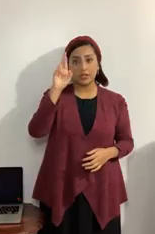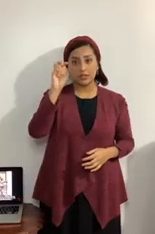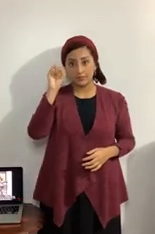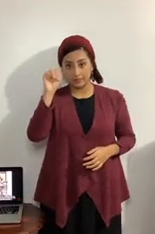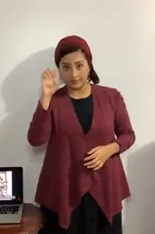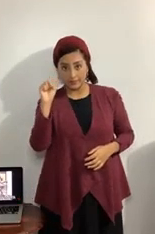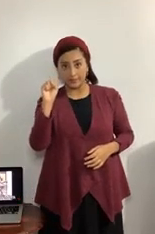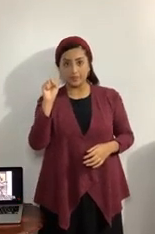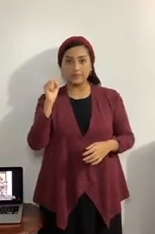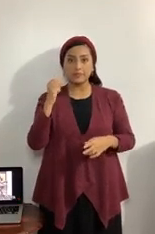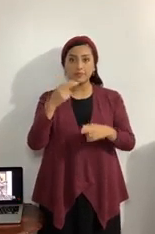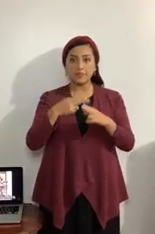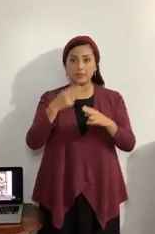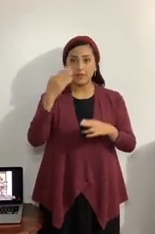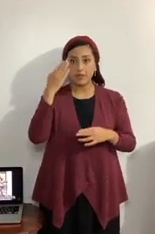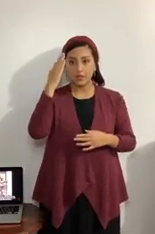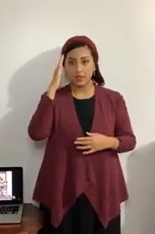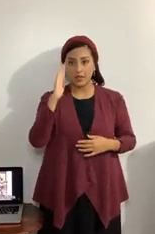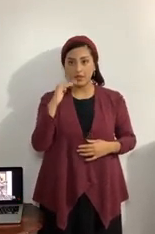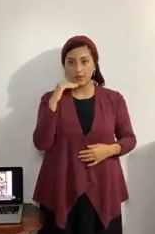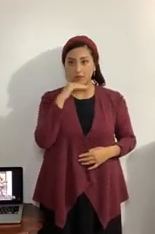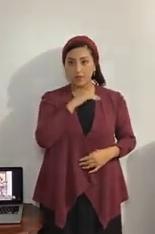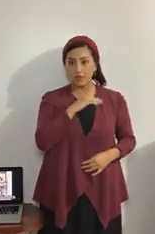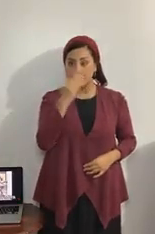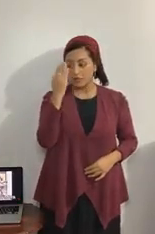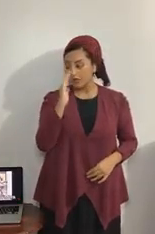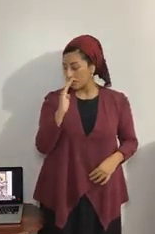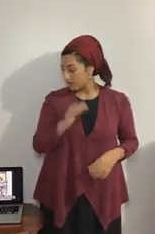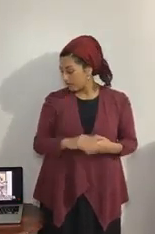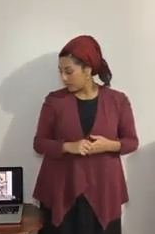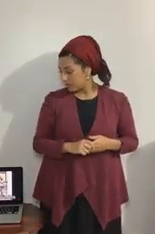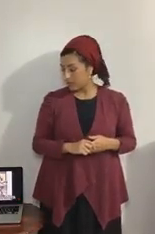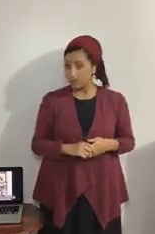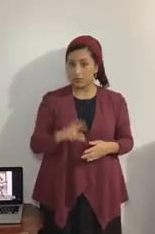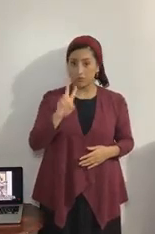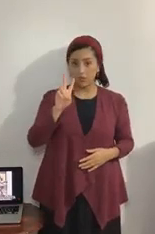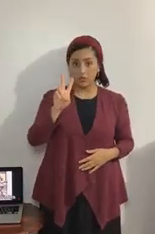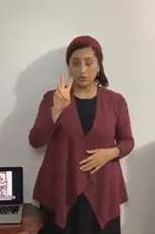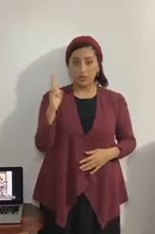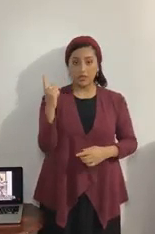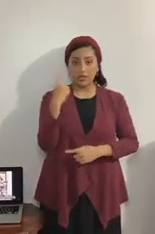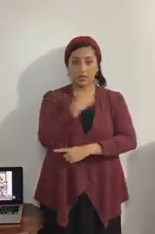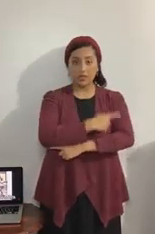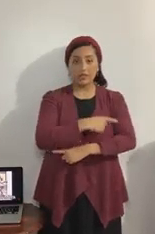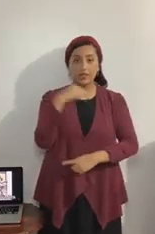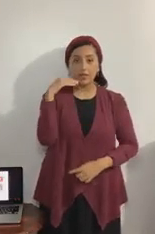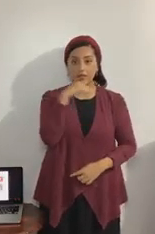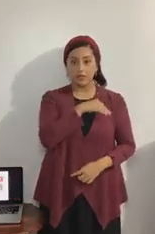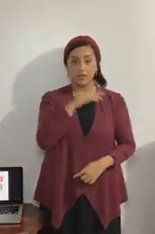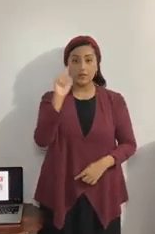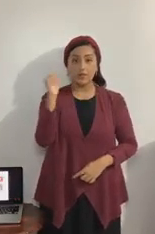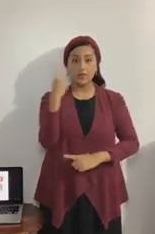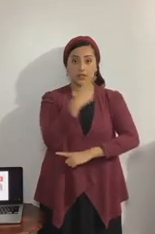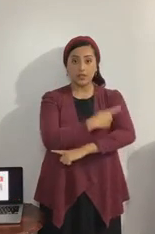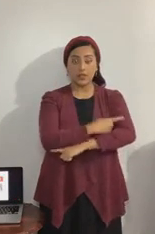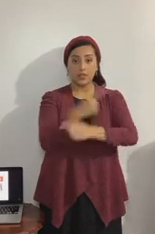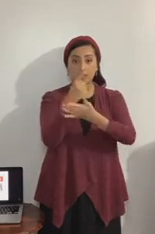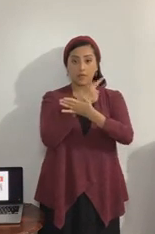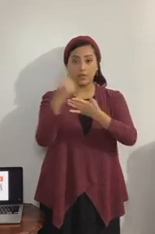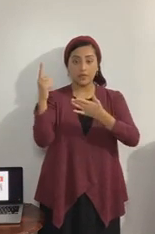era un dios falso, lógico. 2 días sagrados. El primer día de la semana, que es el día del sol, por